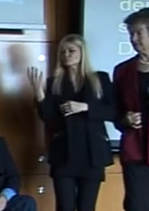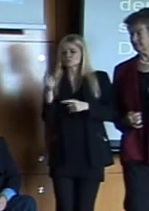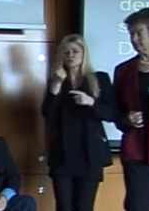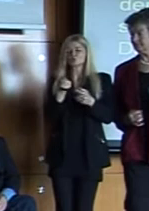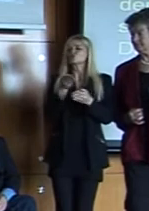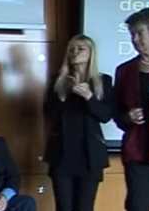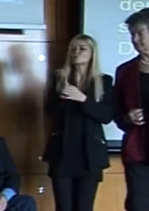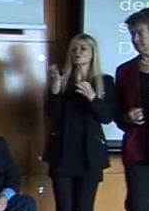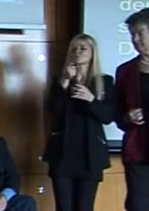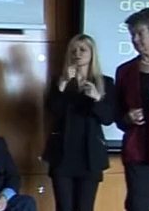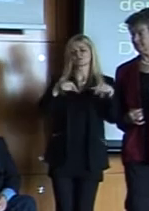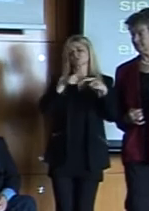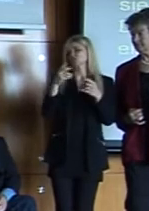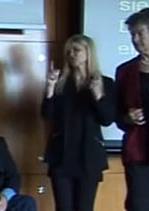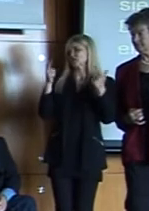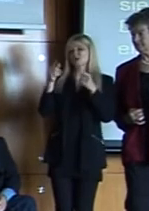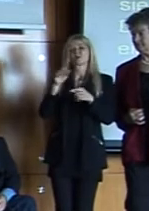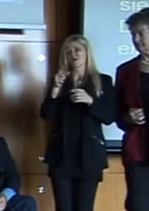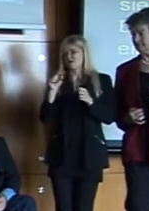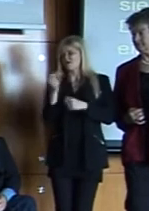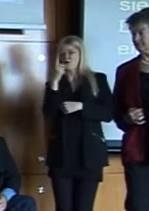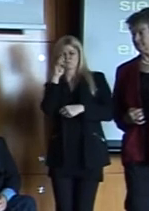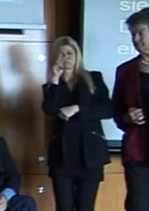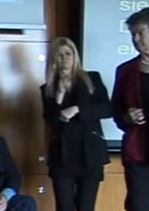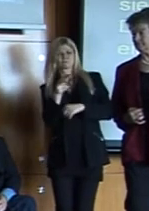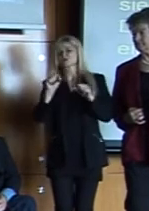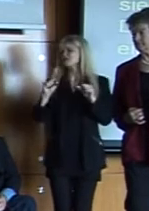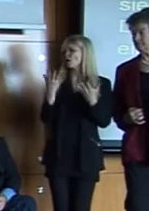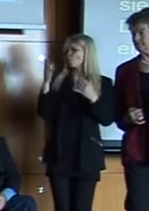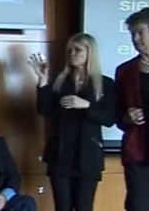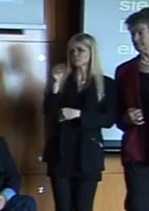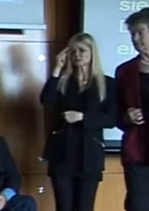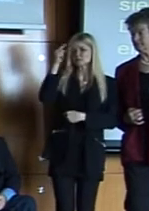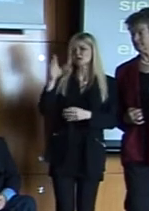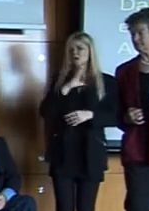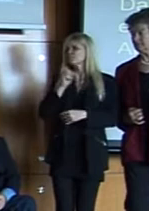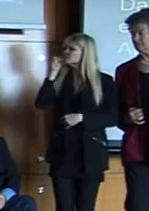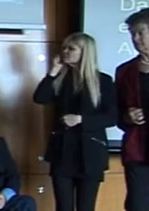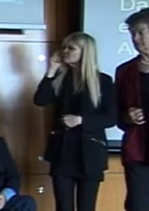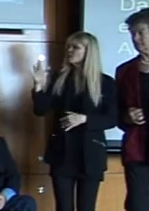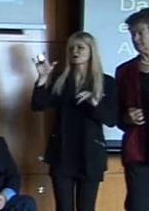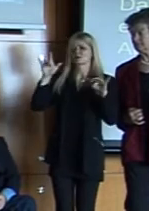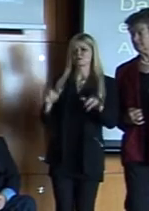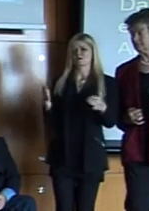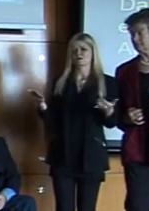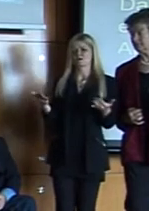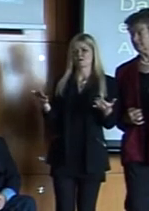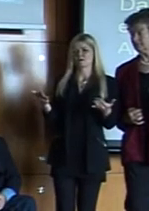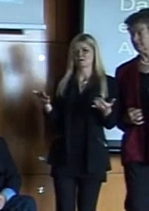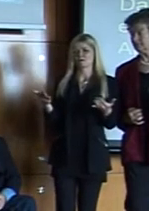die kaum beachtet, kaum bedacht, aber jeden Tag eigentlich vor unseren Augen sich